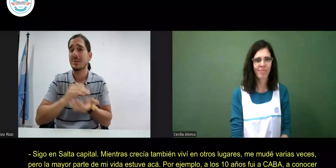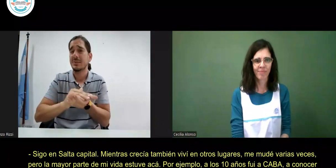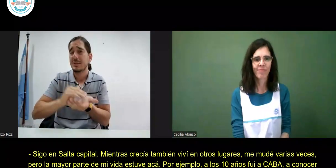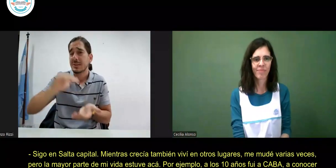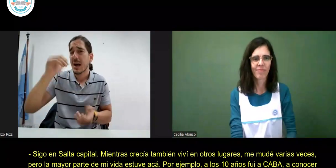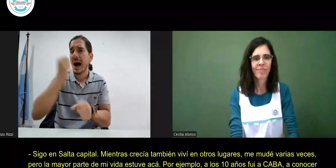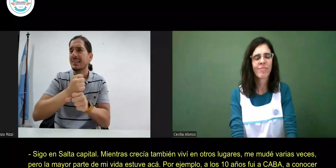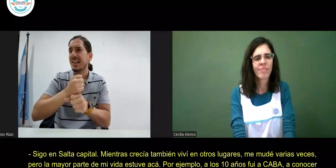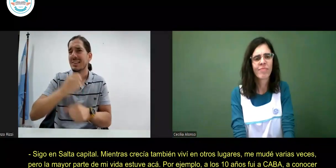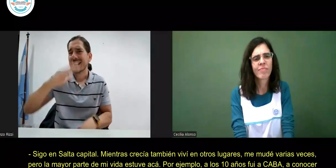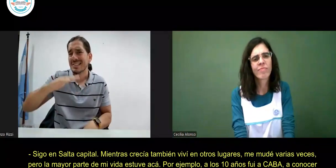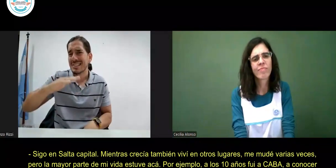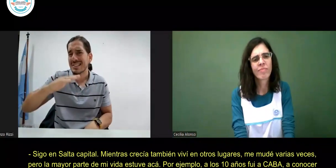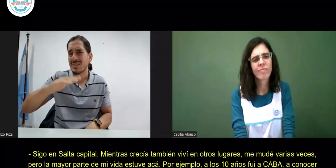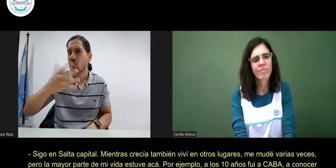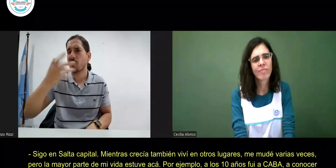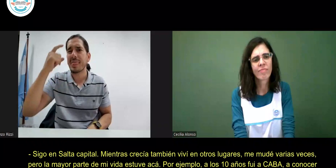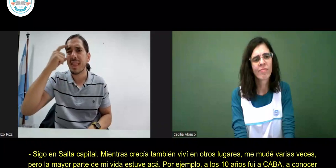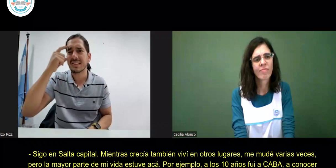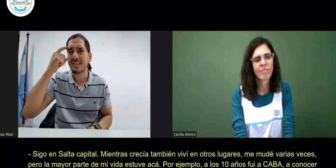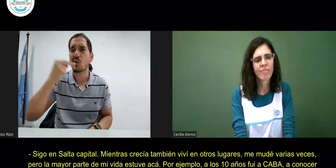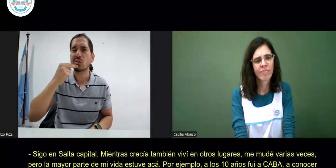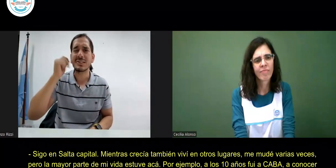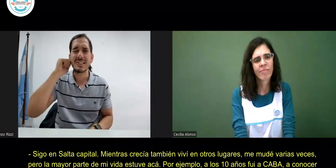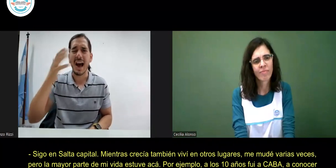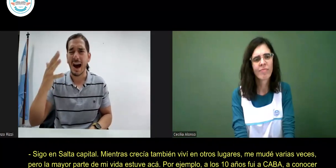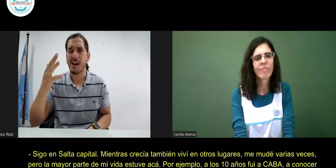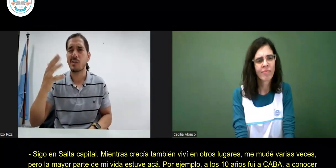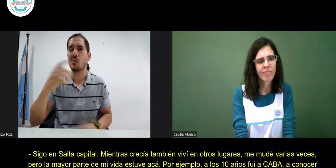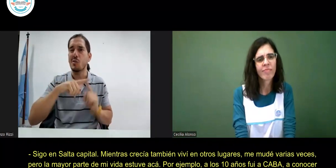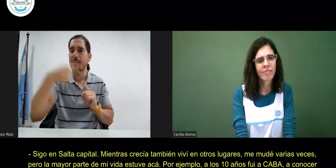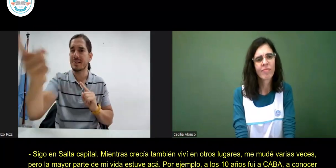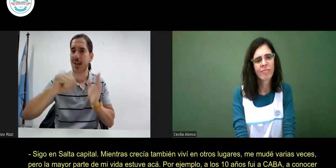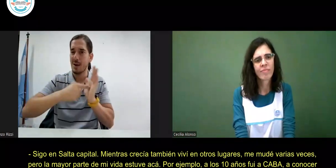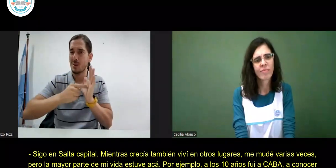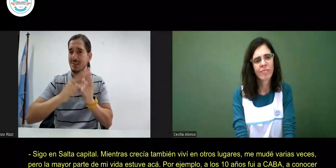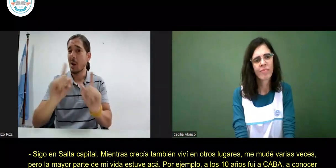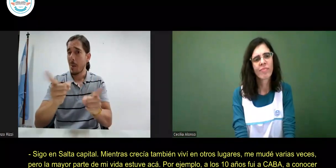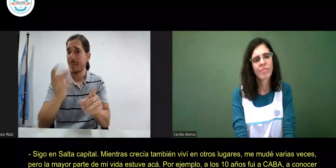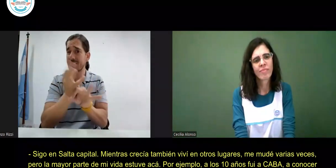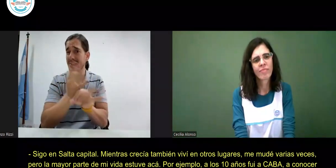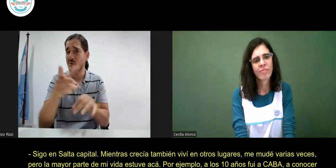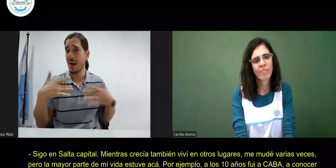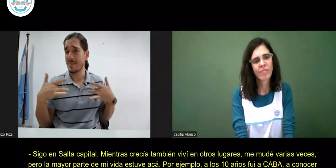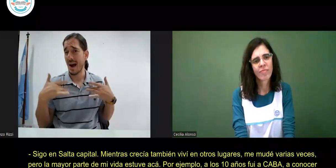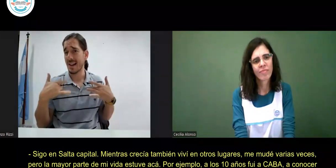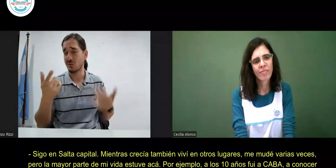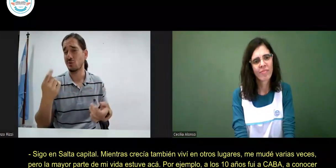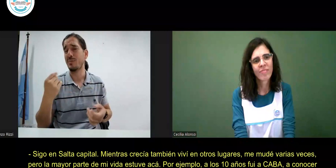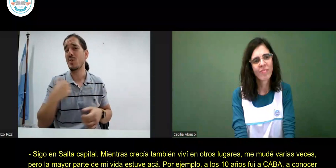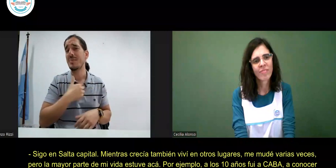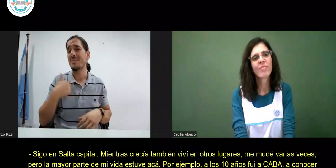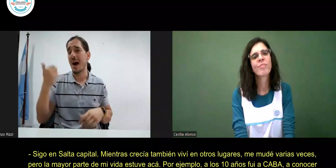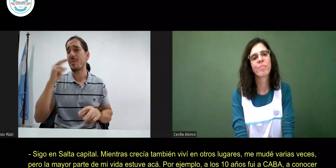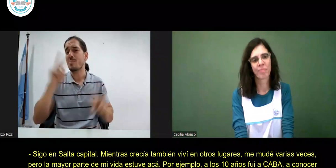la mayor parte de mi vida estuve acá. Por ejemplo, a los 10 años fui a Cava a conocer la